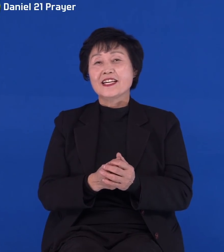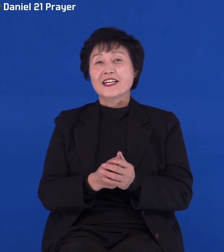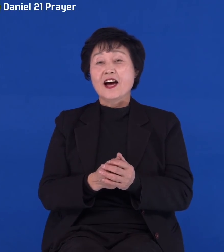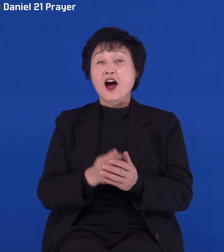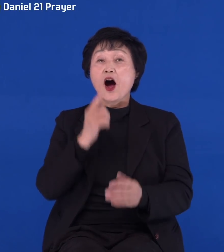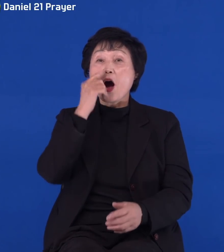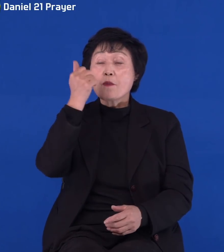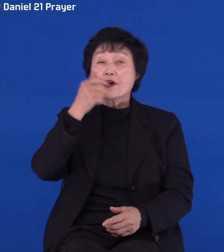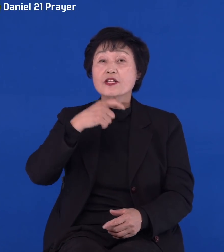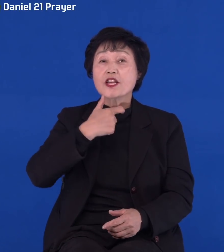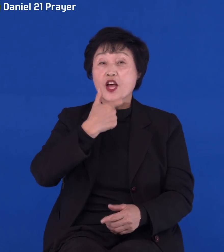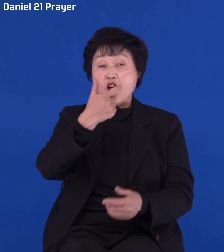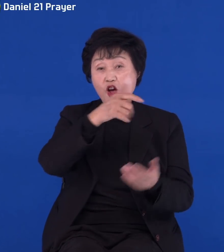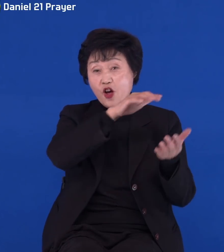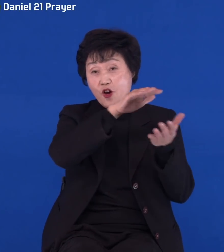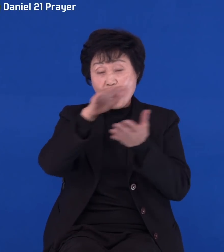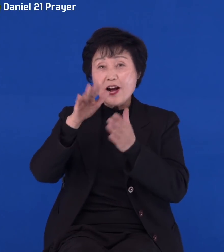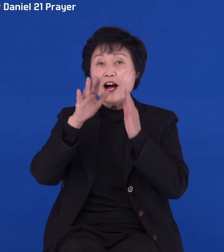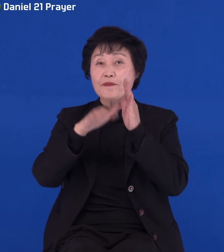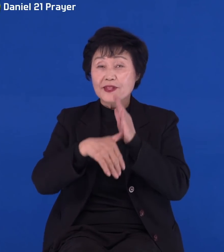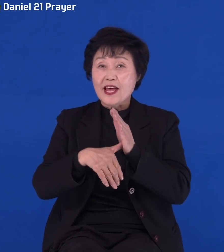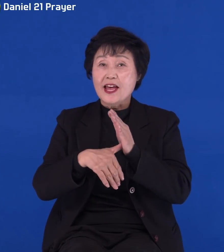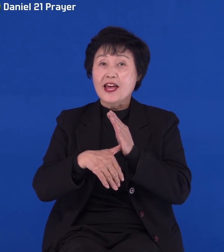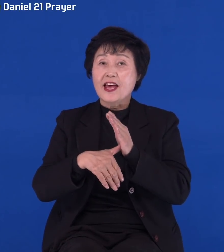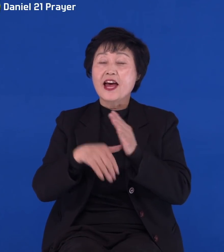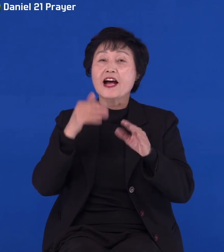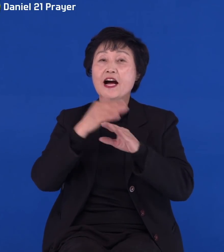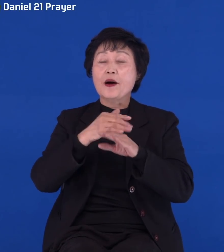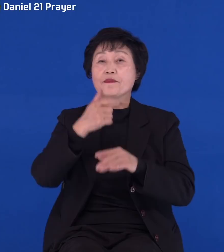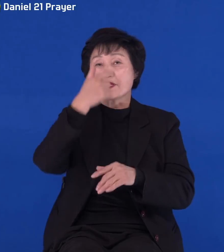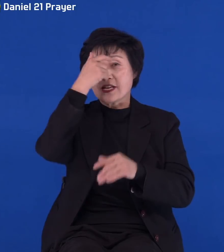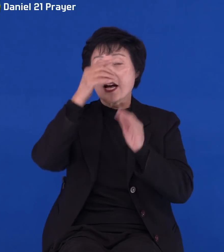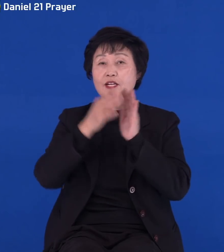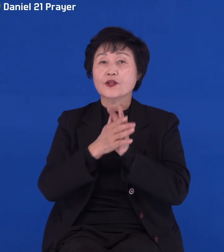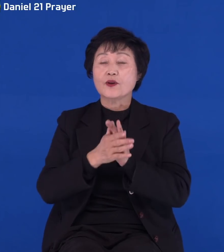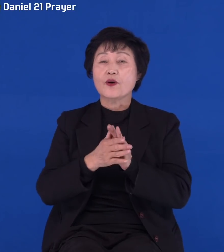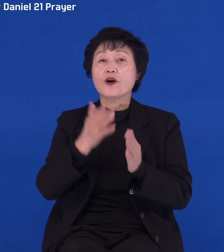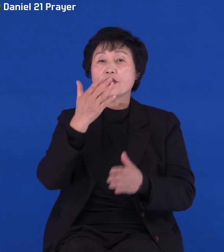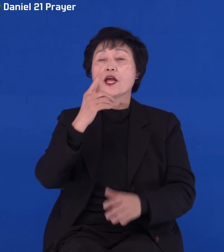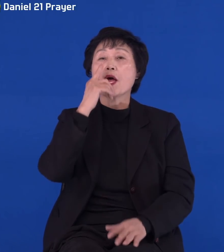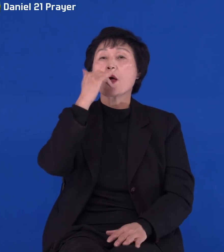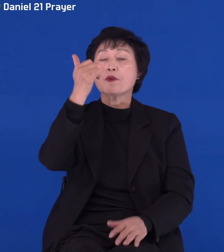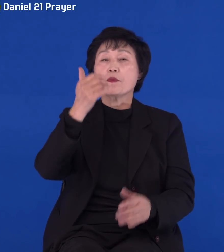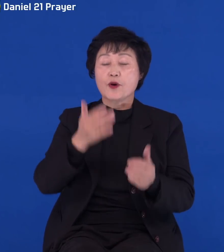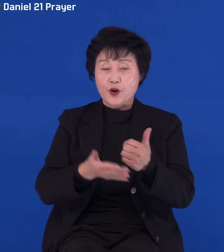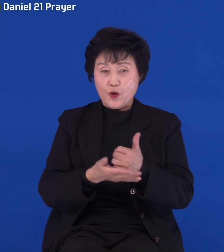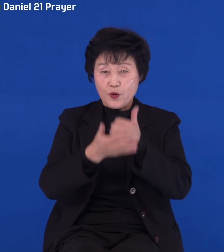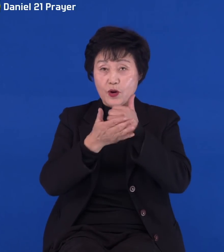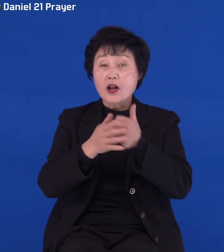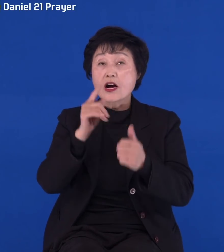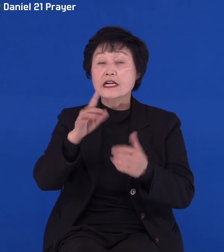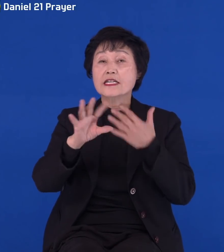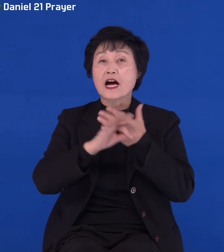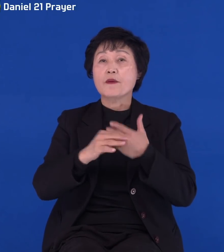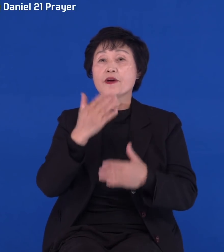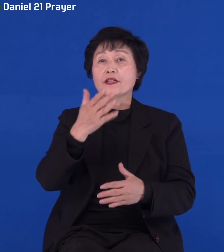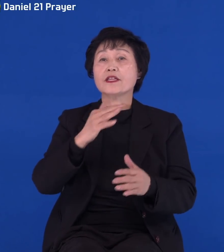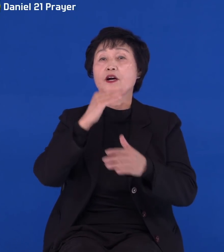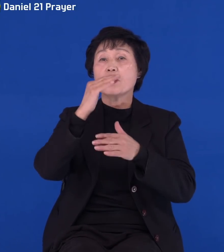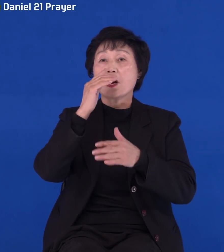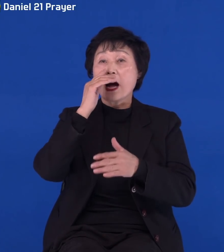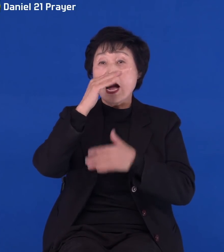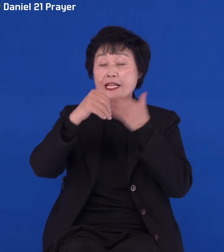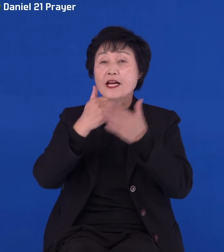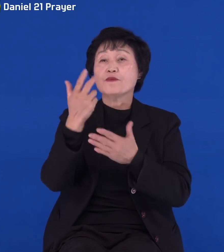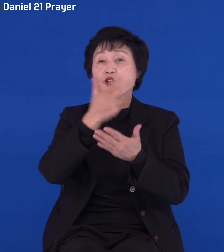어머니의 회각기념일 때 하나님께 올려드렸던 9가지 감사 기도 제목: 내 부모를 공경하라, 그리하면 내 하나님 여호와가 내게 준 땅에서